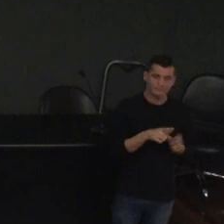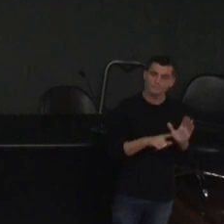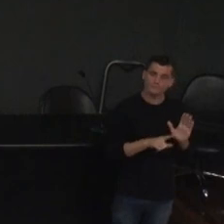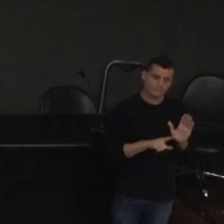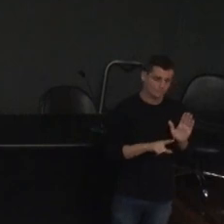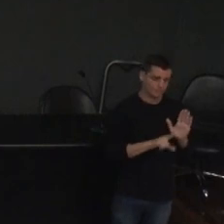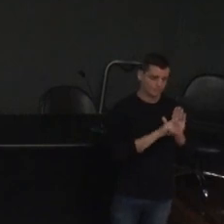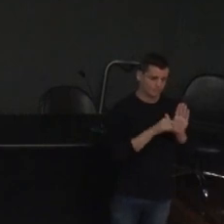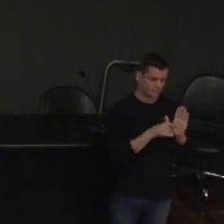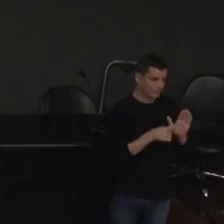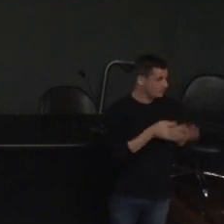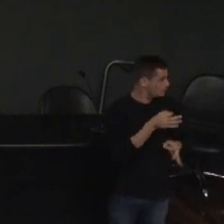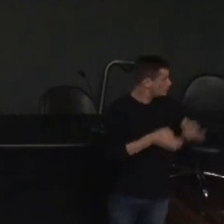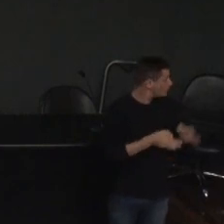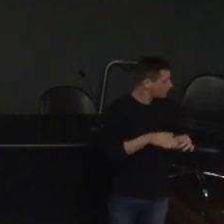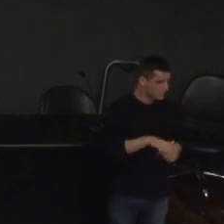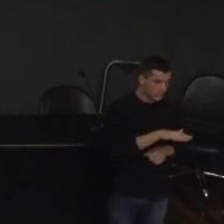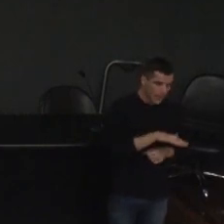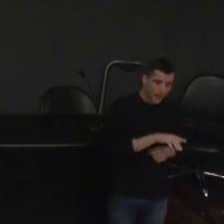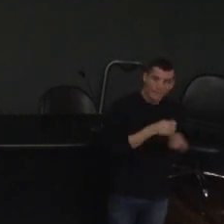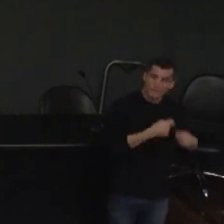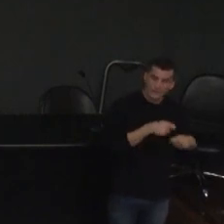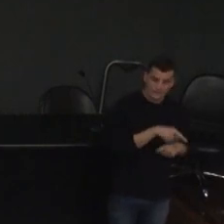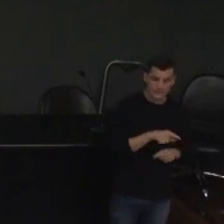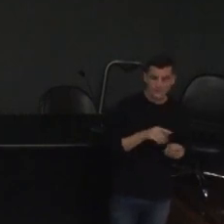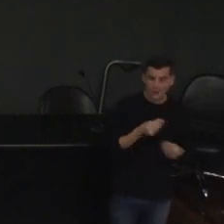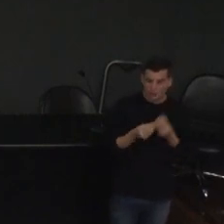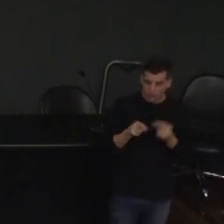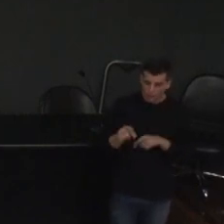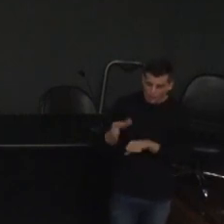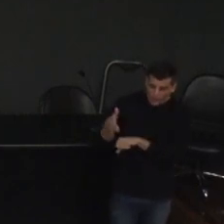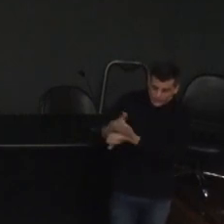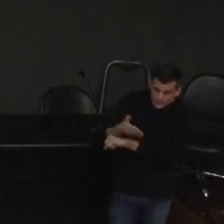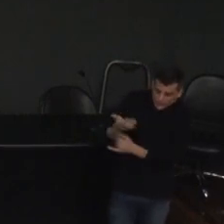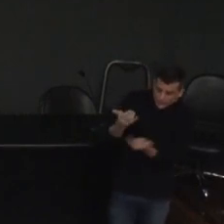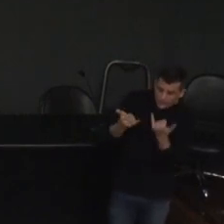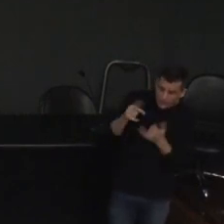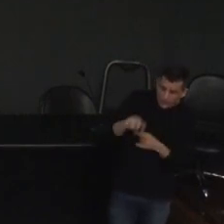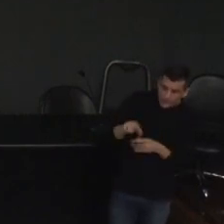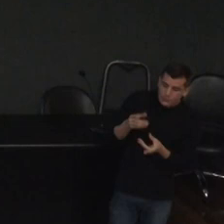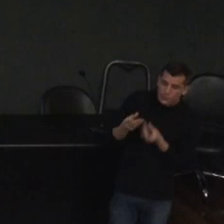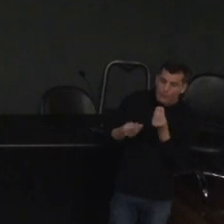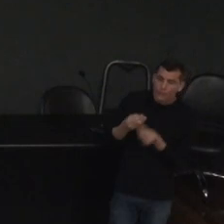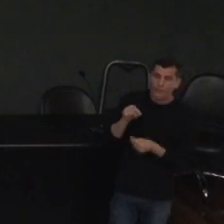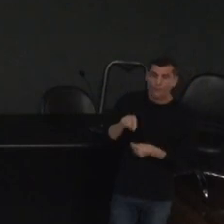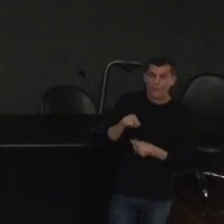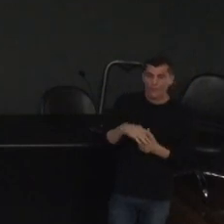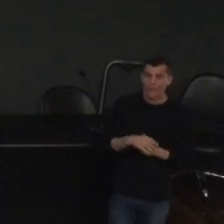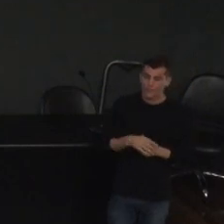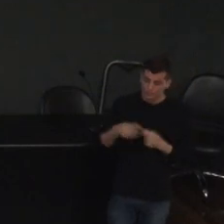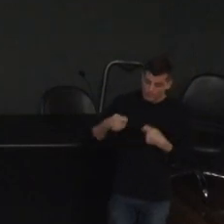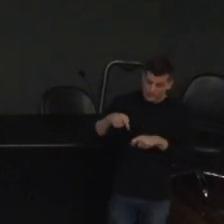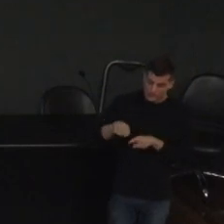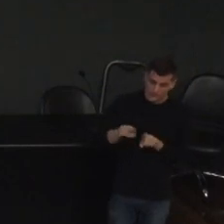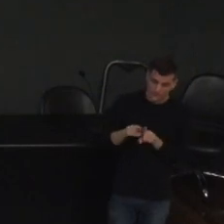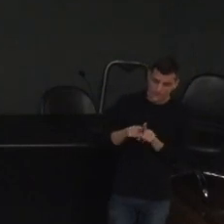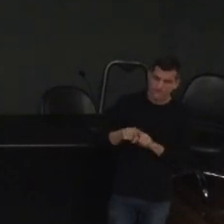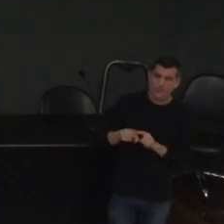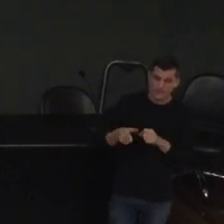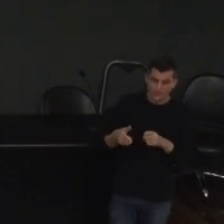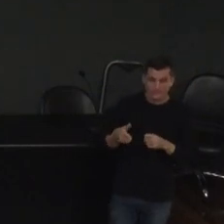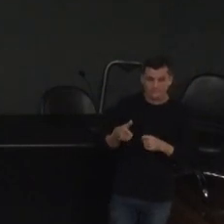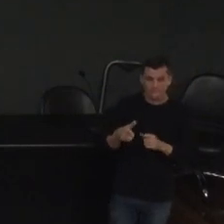aqui na lei de acesso à informação Você também precisa de uma Vamos colocar entre aspas base legal para